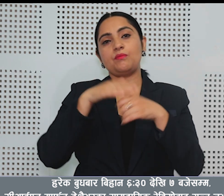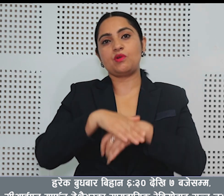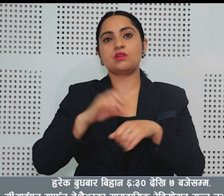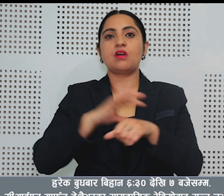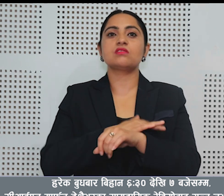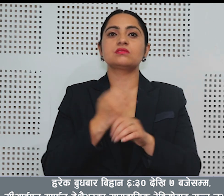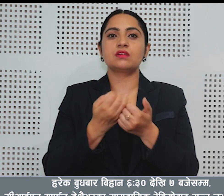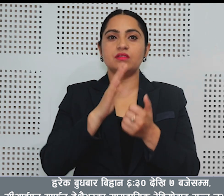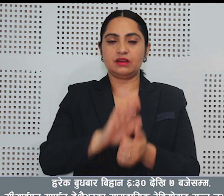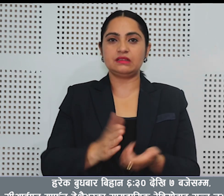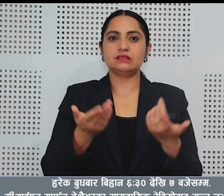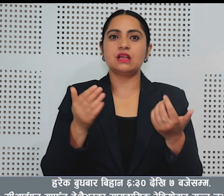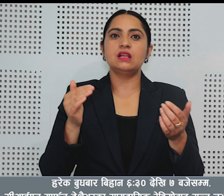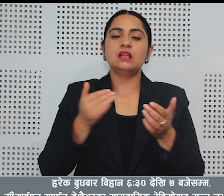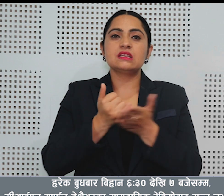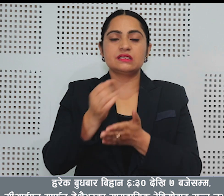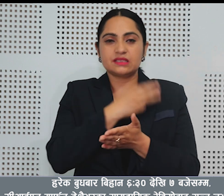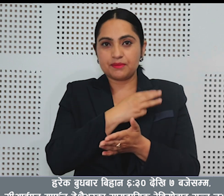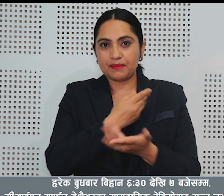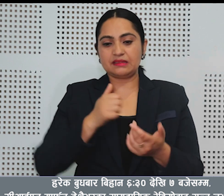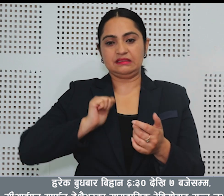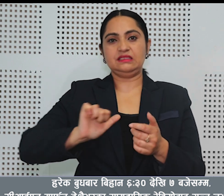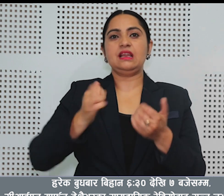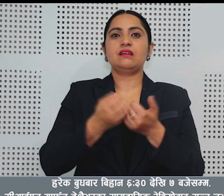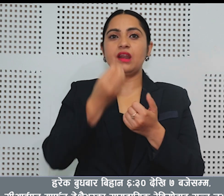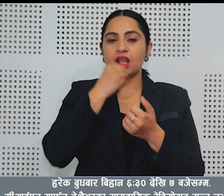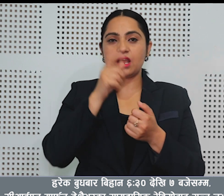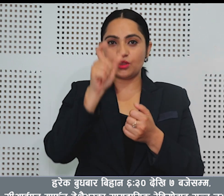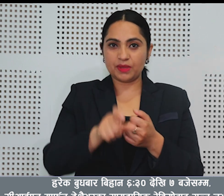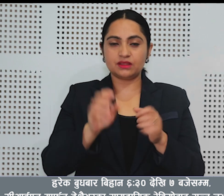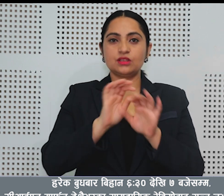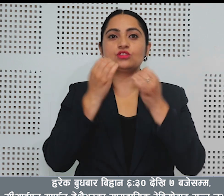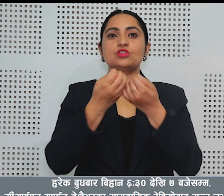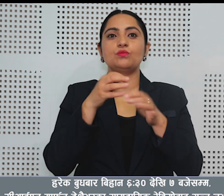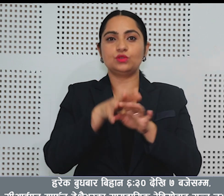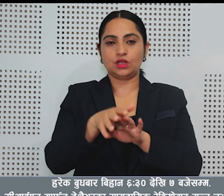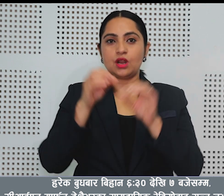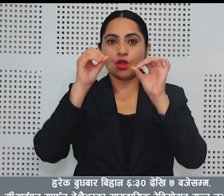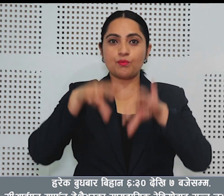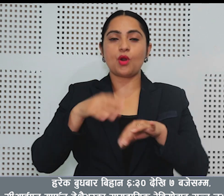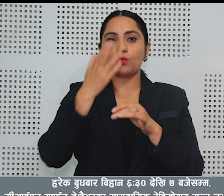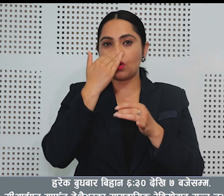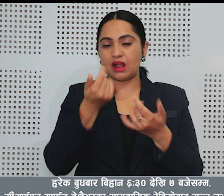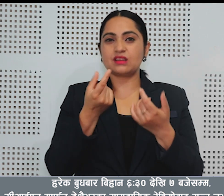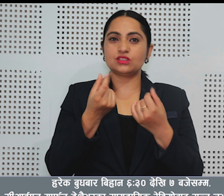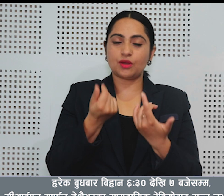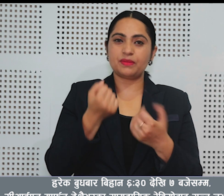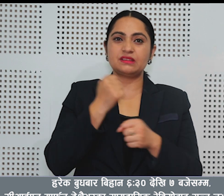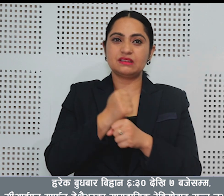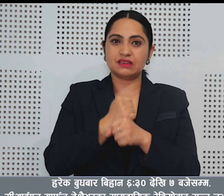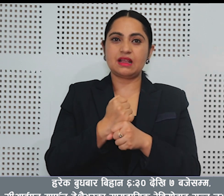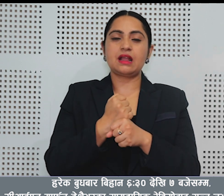साना किसानहरू, ज्याला मजदुरी गरेर जीवन निर्वाह गर्ने व्यक्ति तथा समुदायहरू प्रकोपका कारण सम्पत्ति तथा